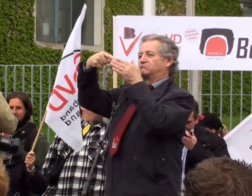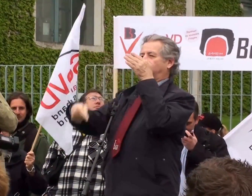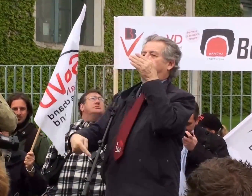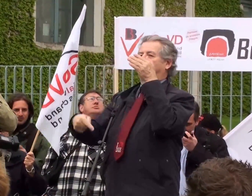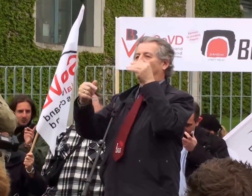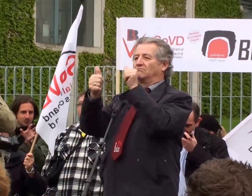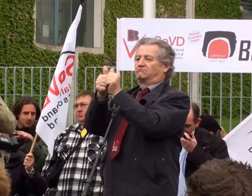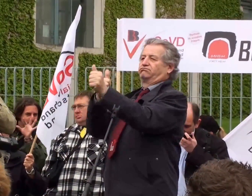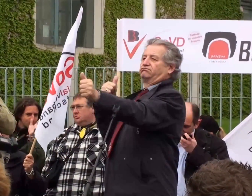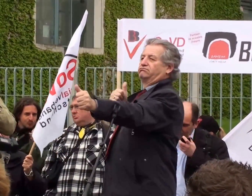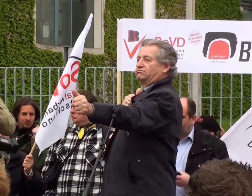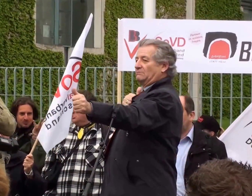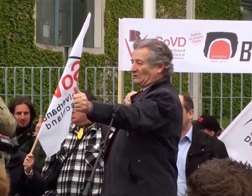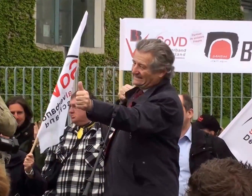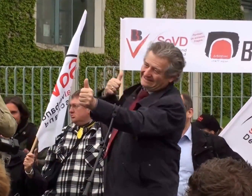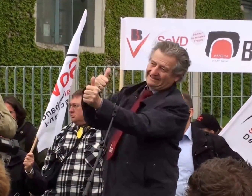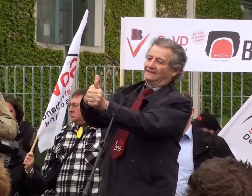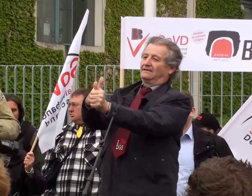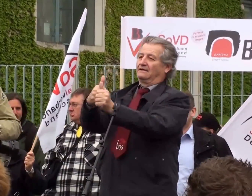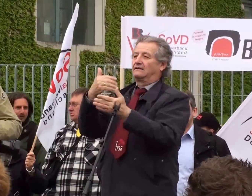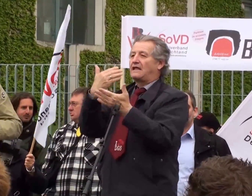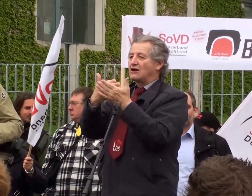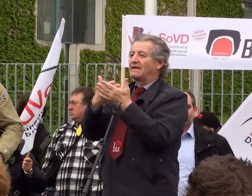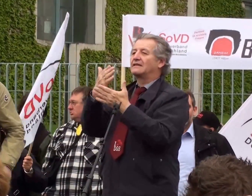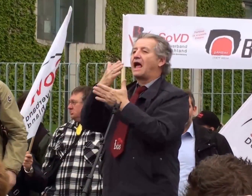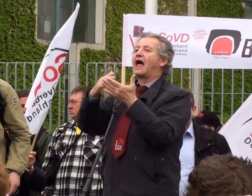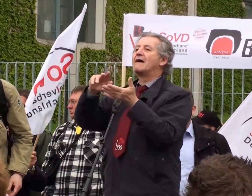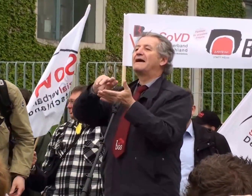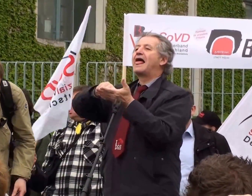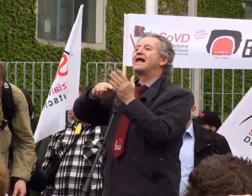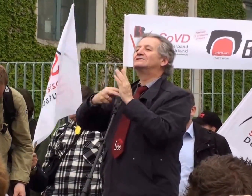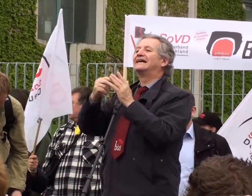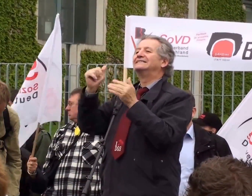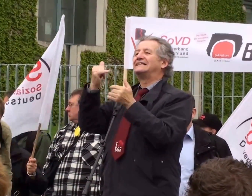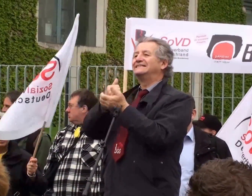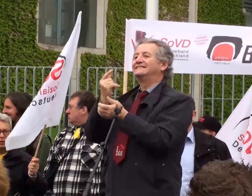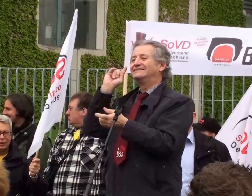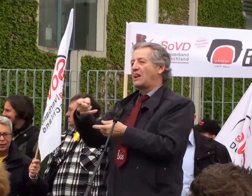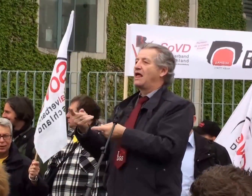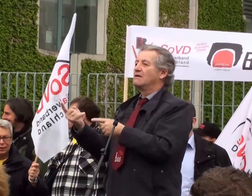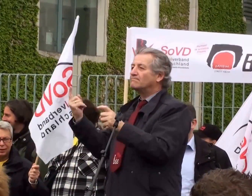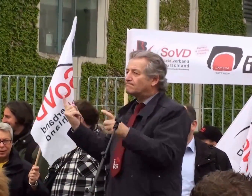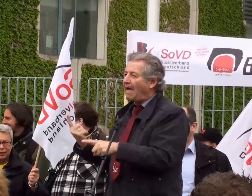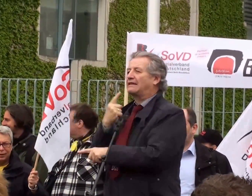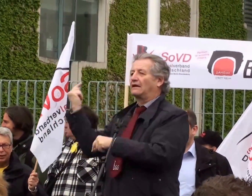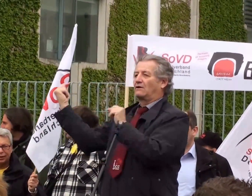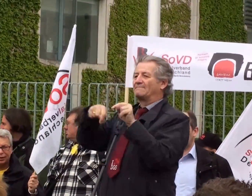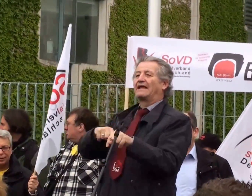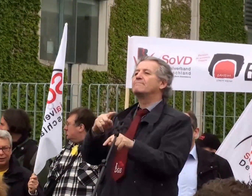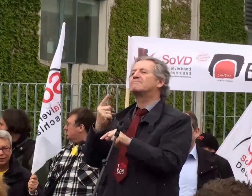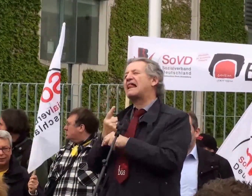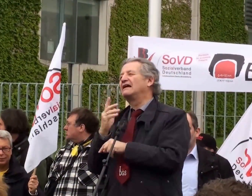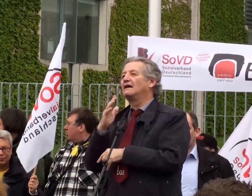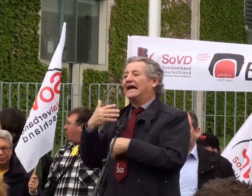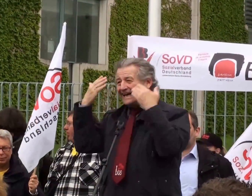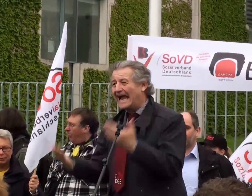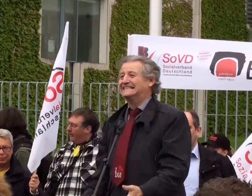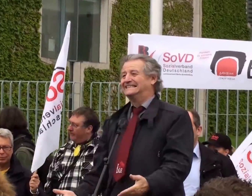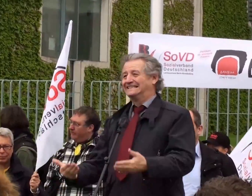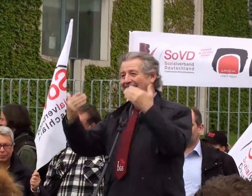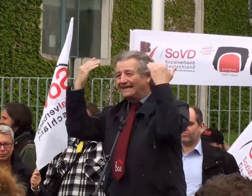zufrieden, weil immer noch nicht die Forderungen, die wir haben, erfüllt werden. Wir hängen der Zeit hinterher in allen Bereichen und es ist halt